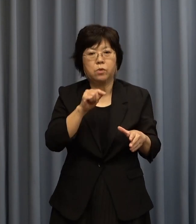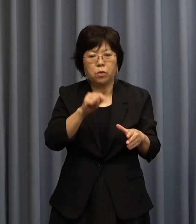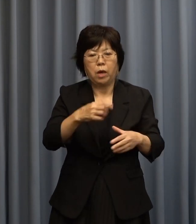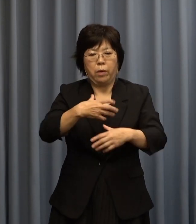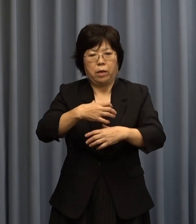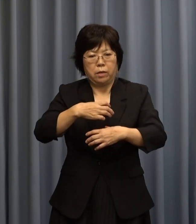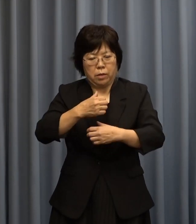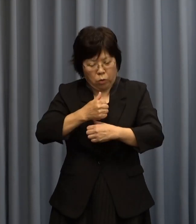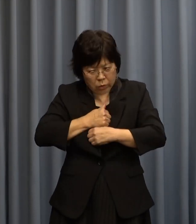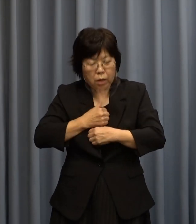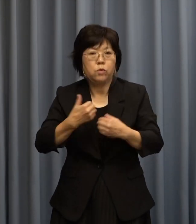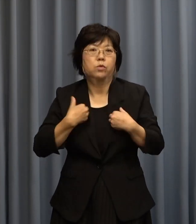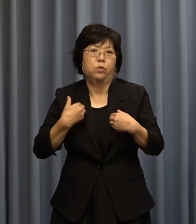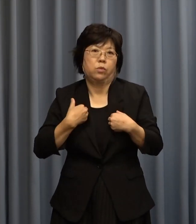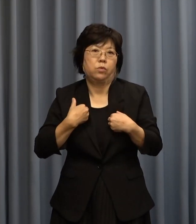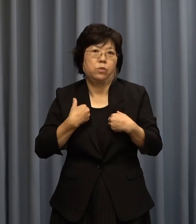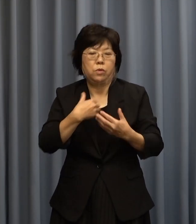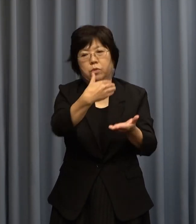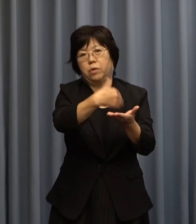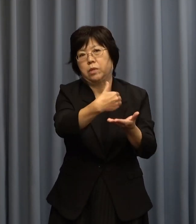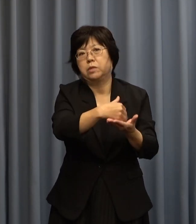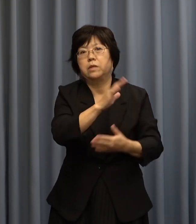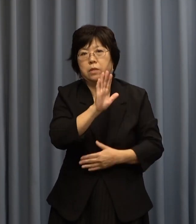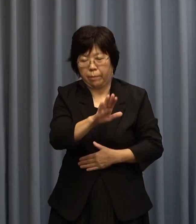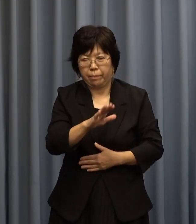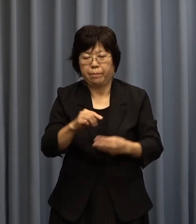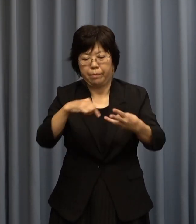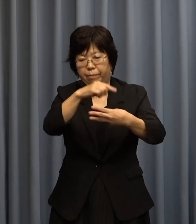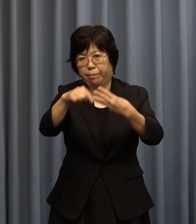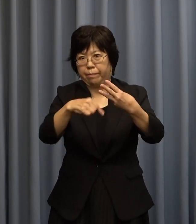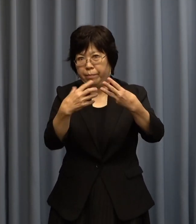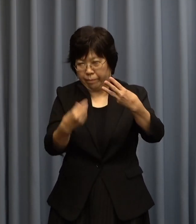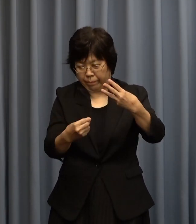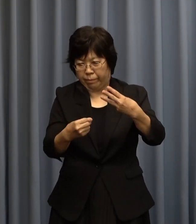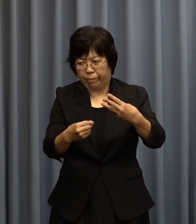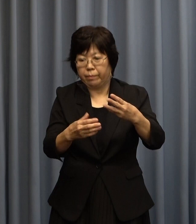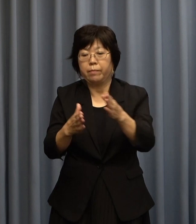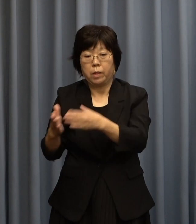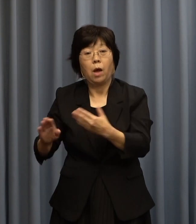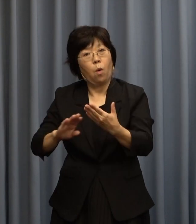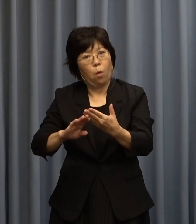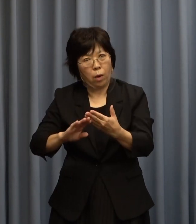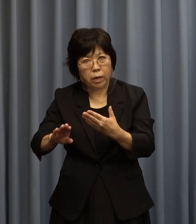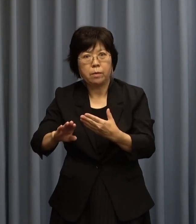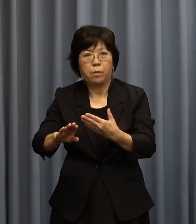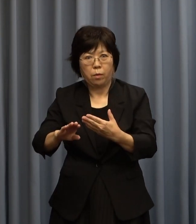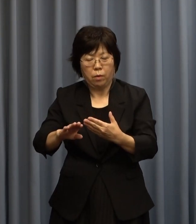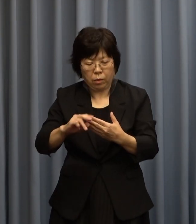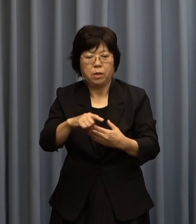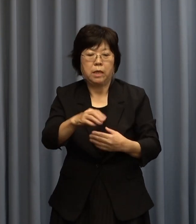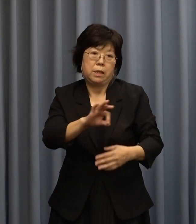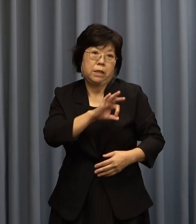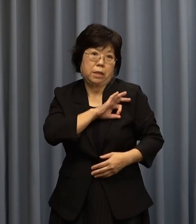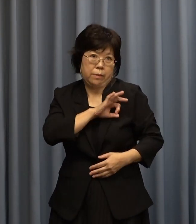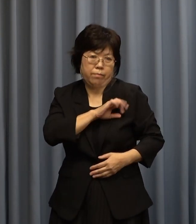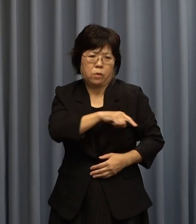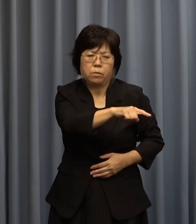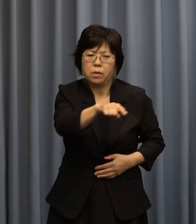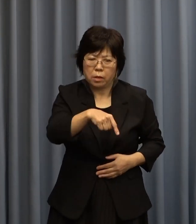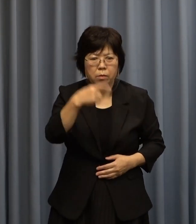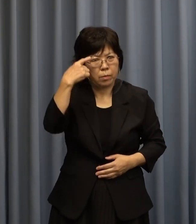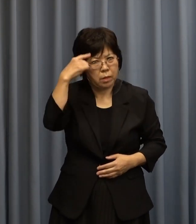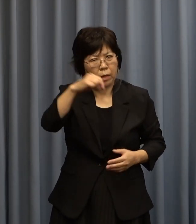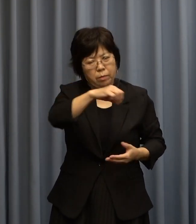これに加えて、諮問事項はこれだけであります。これに加えて先生方からいくつかの意見の交換が行われ